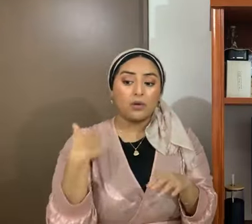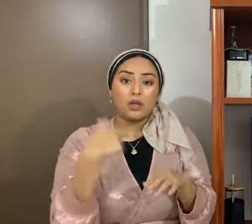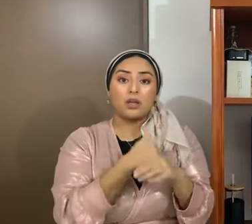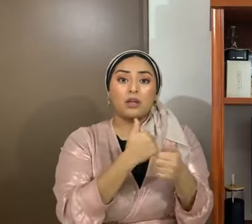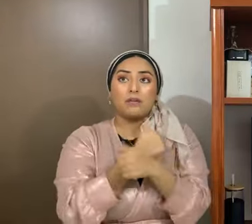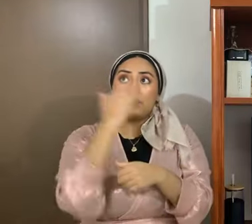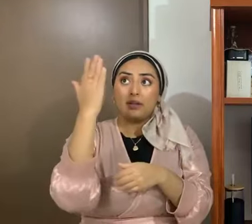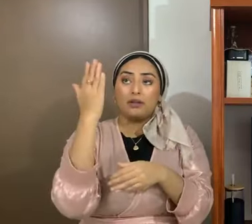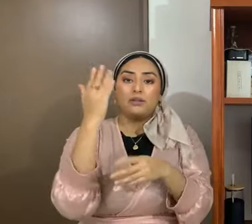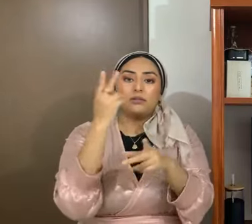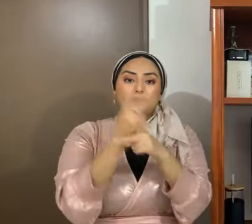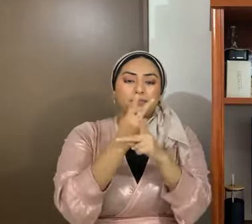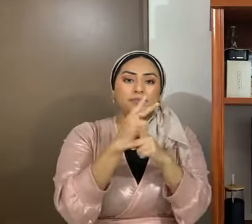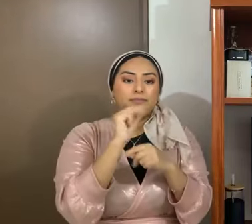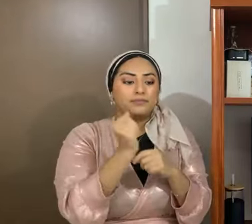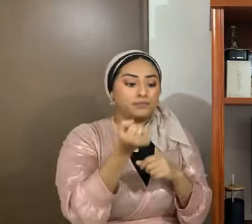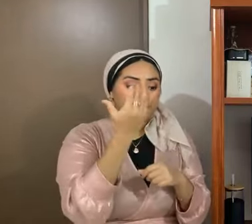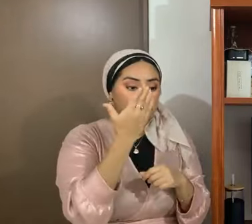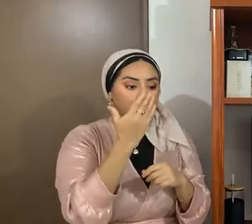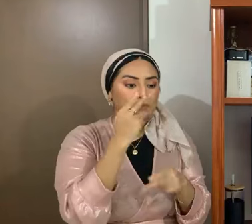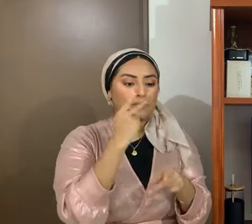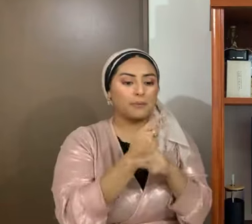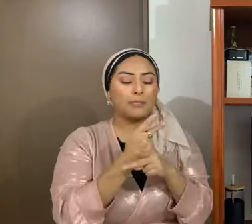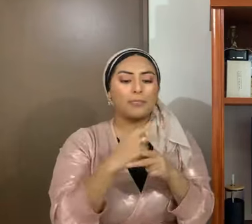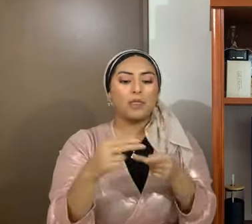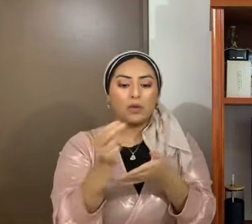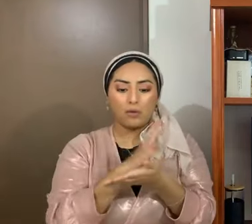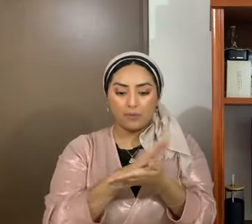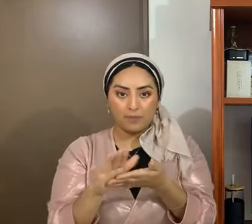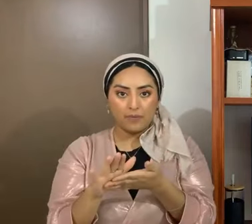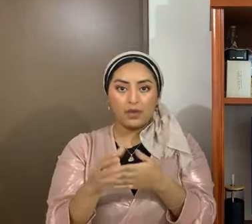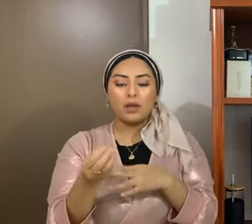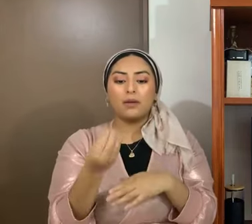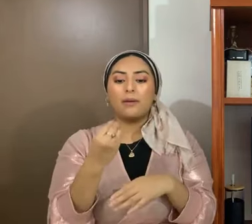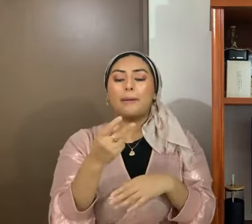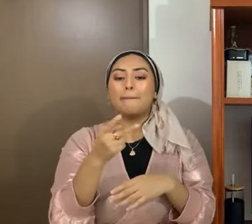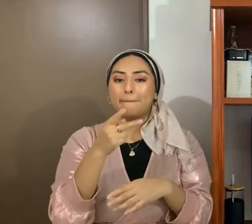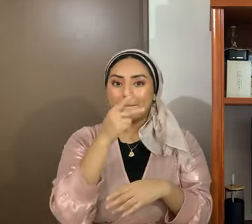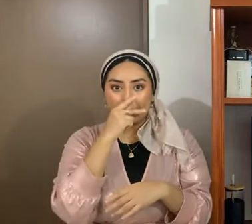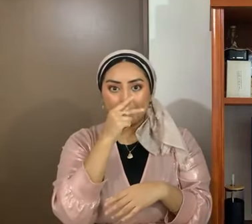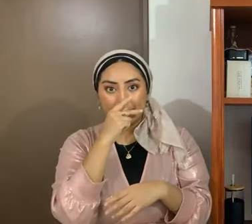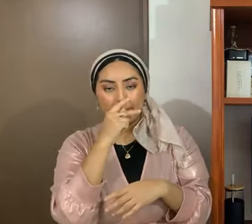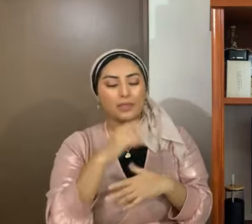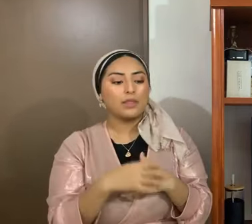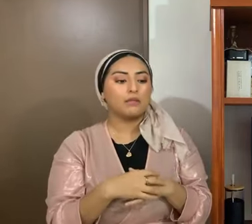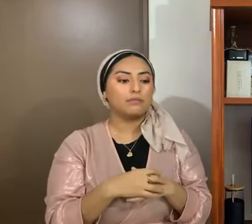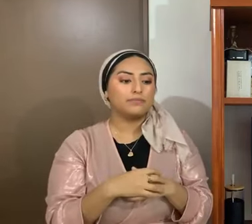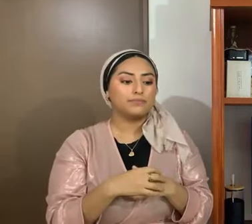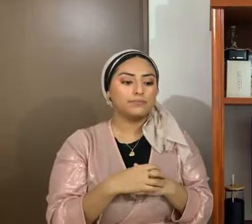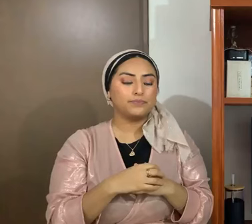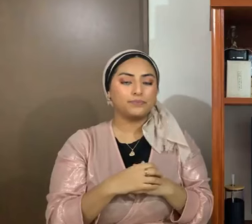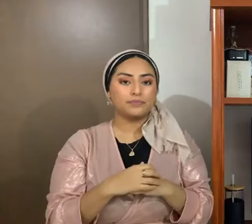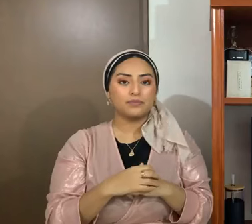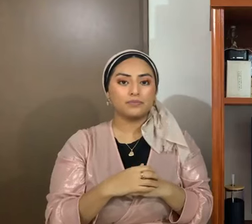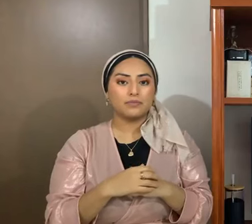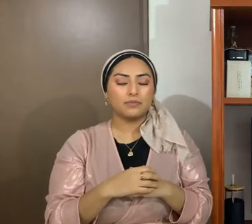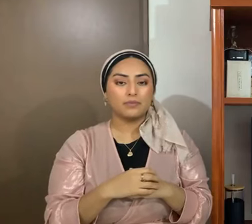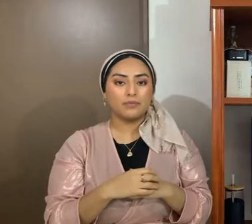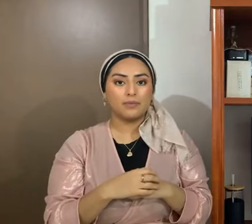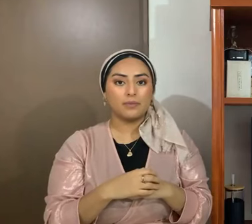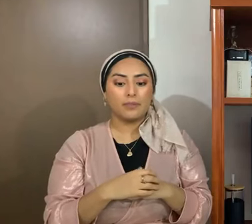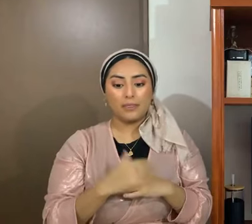amamos, guardamos el Shabbat, guardamos la santidad, comemos kosher, comemos limpio, ¿sí? Y